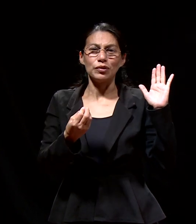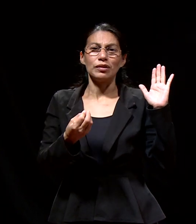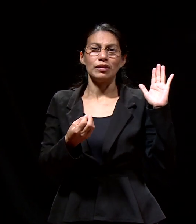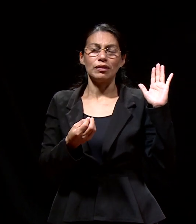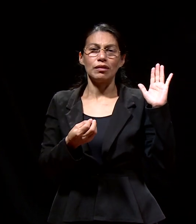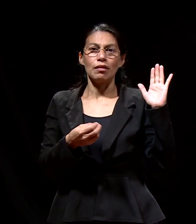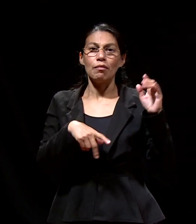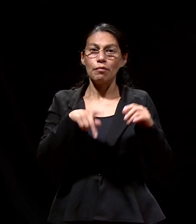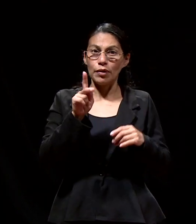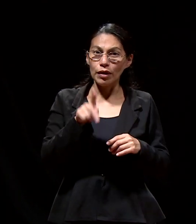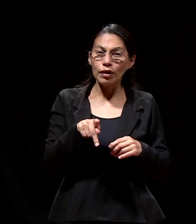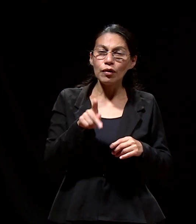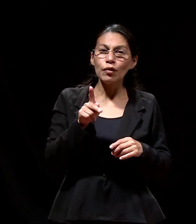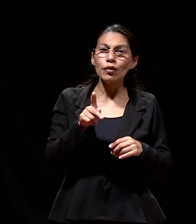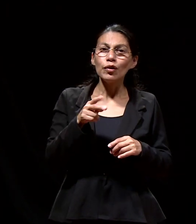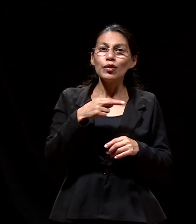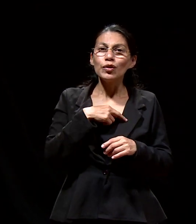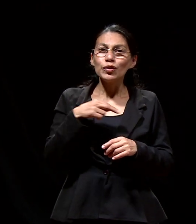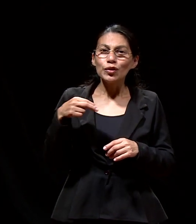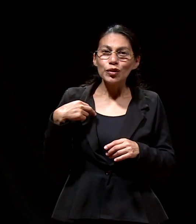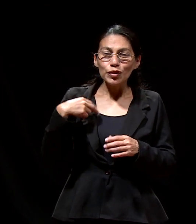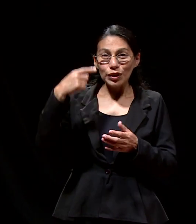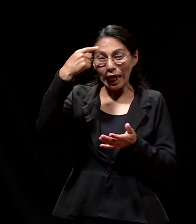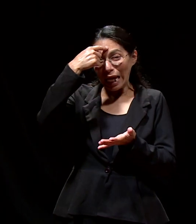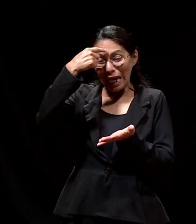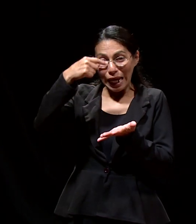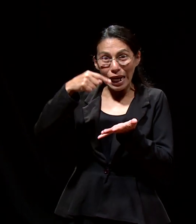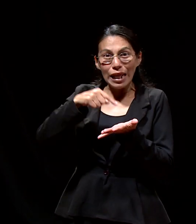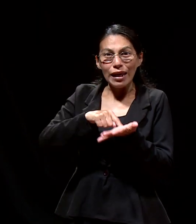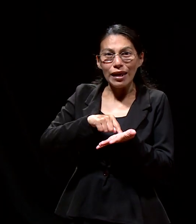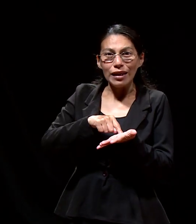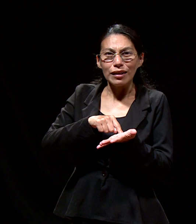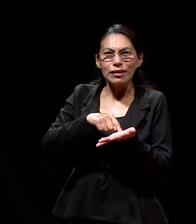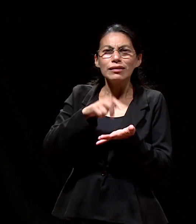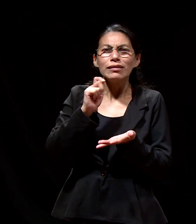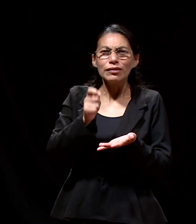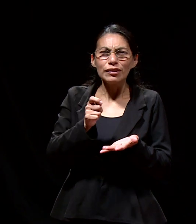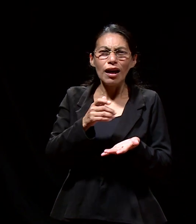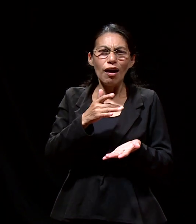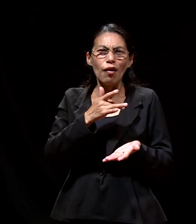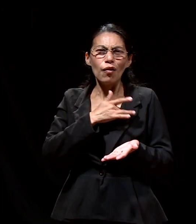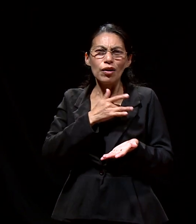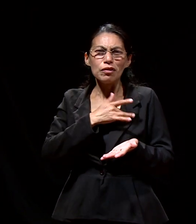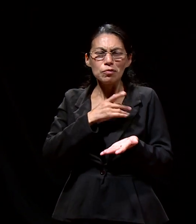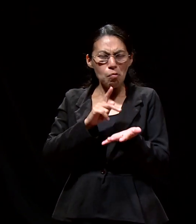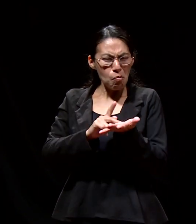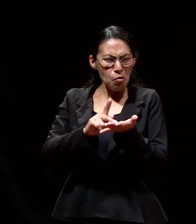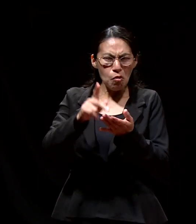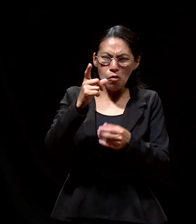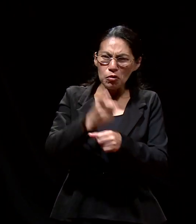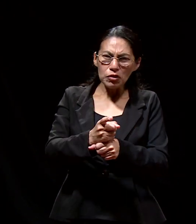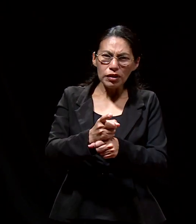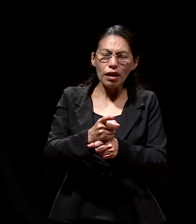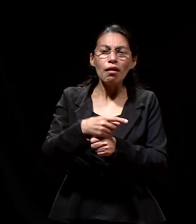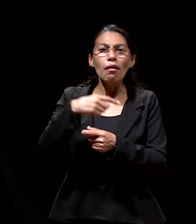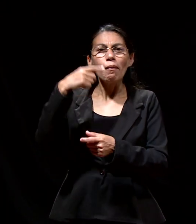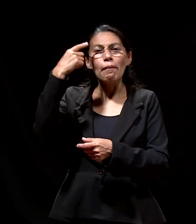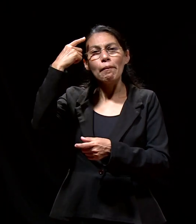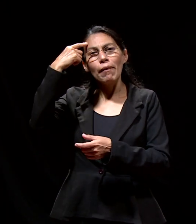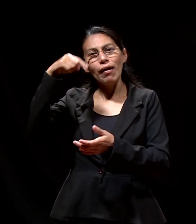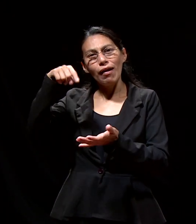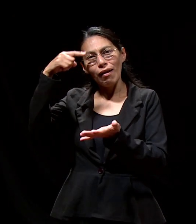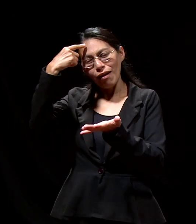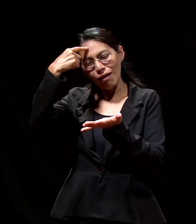y es sencillamente una actitud del corazón una actitud voluntaria